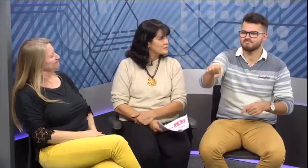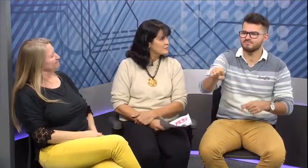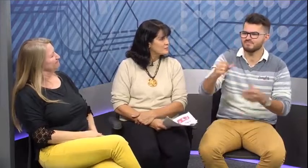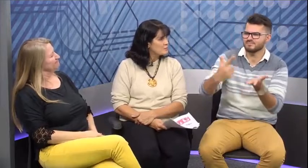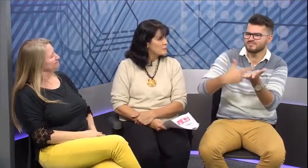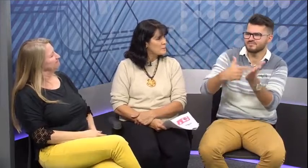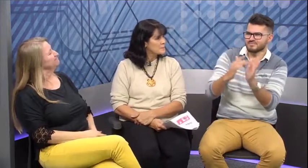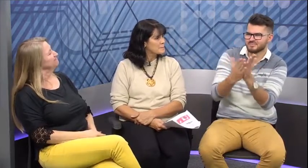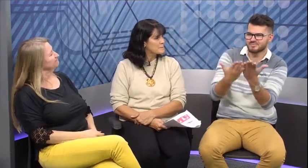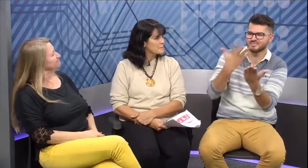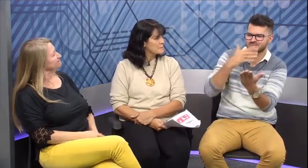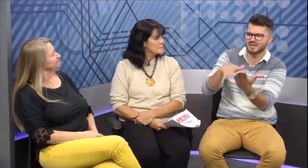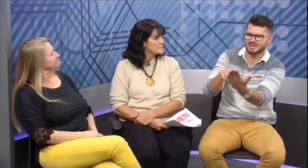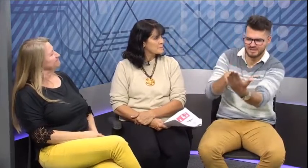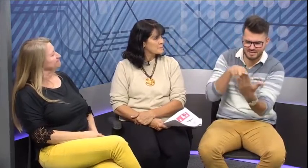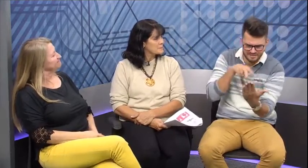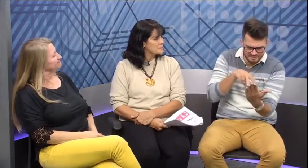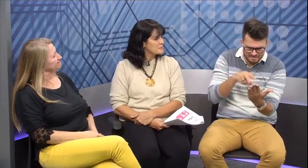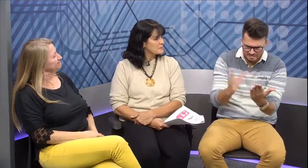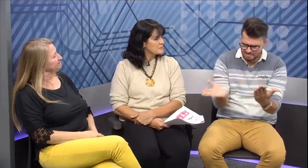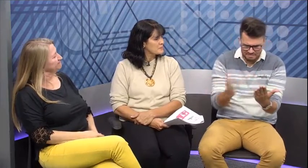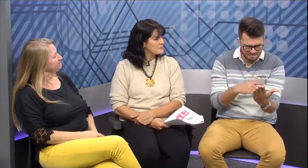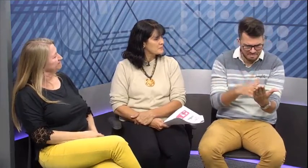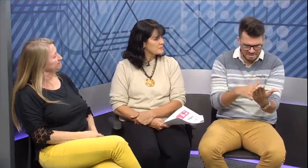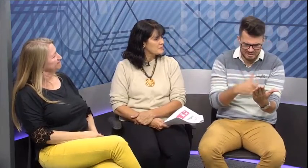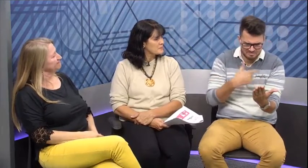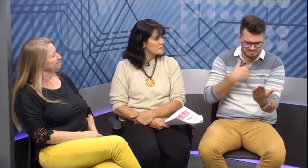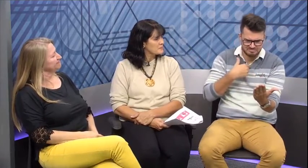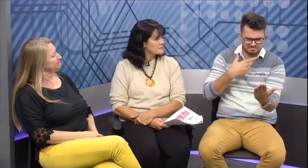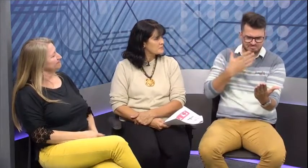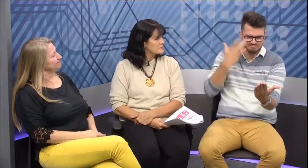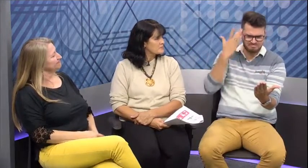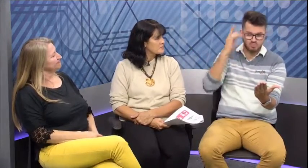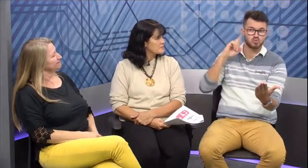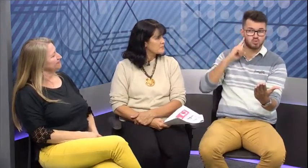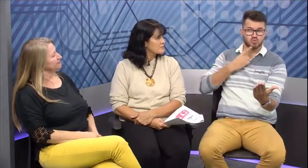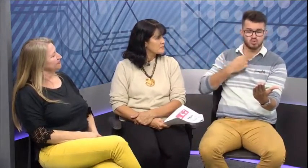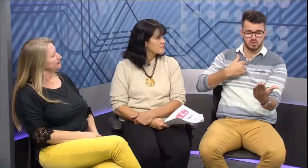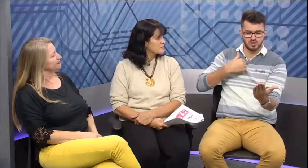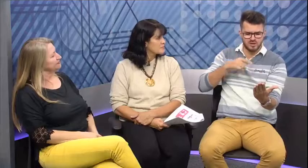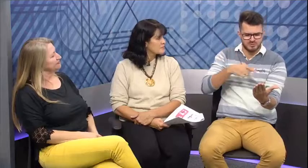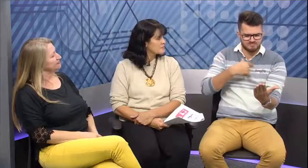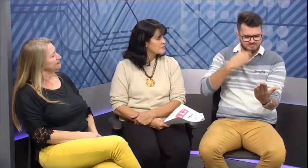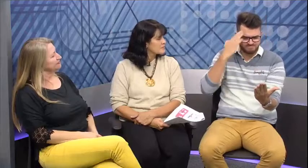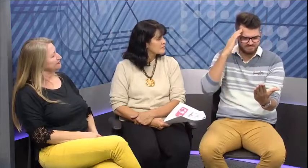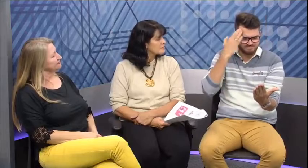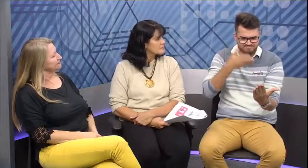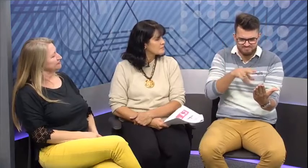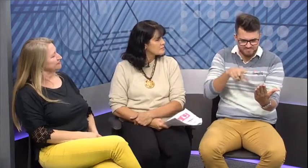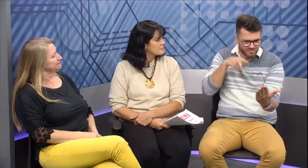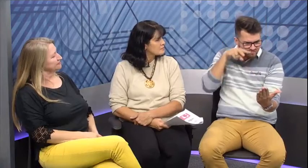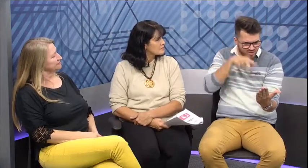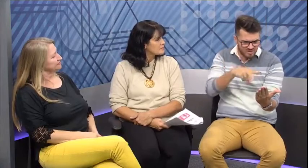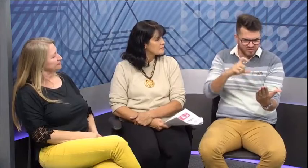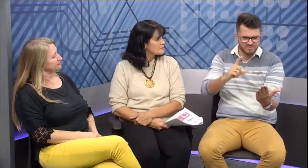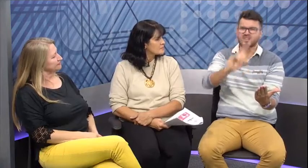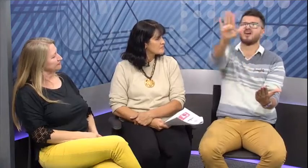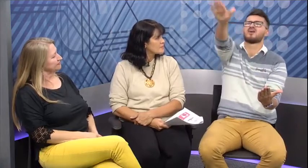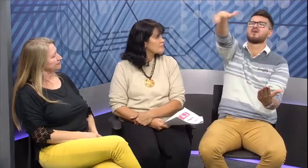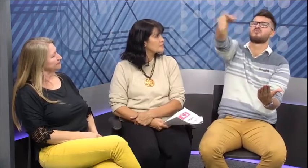Sim, as crianças às vezes pegam livros, né, e começam a folhear o livro, né, criança surda, e não conseguem entender. E aí,